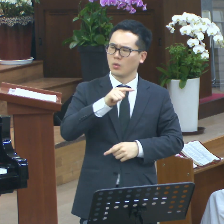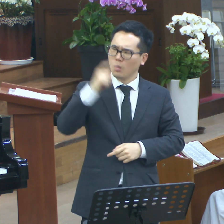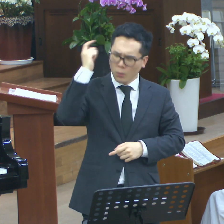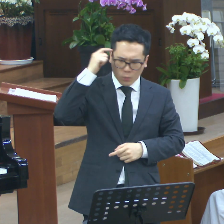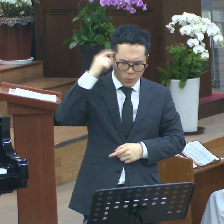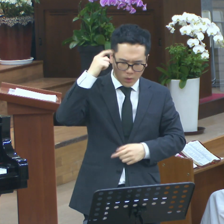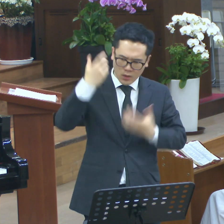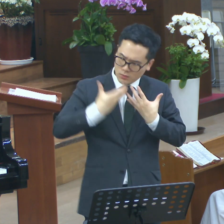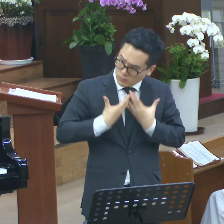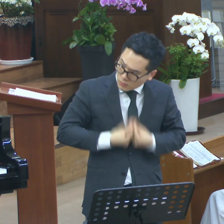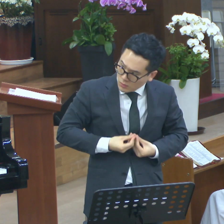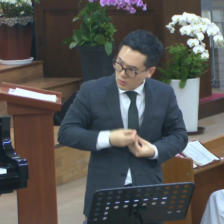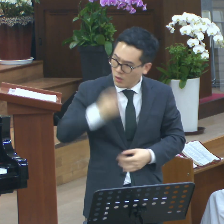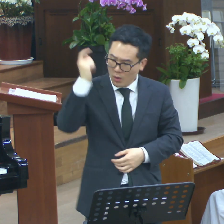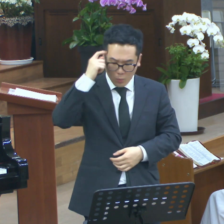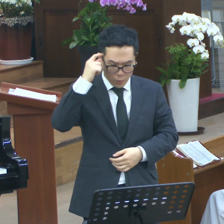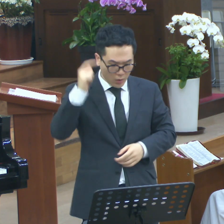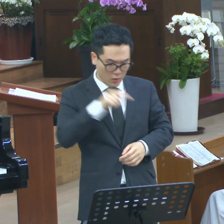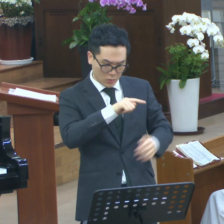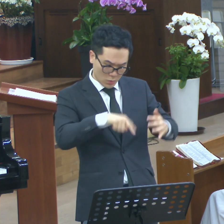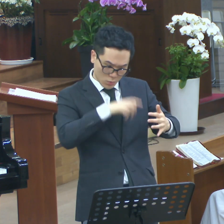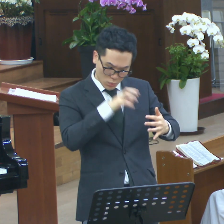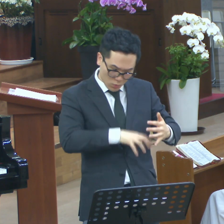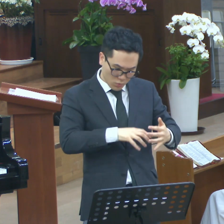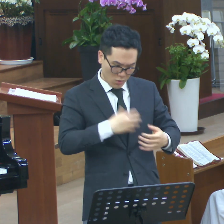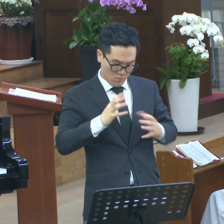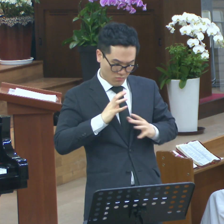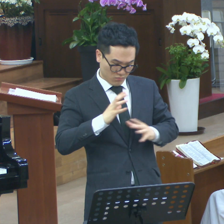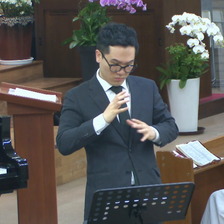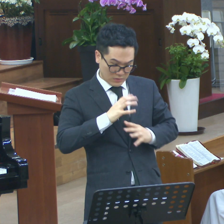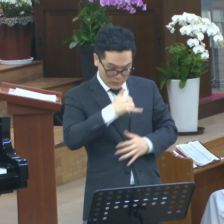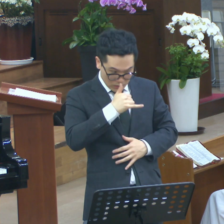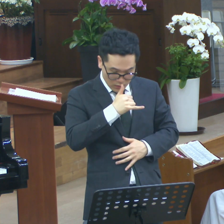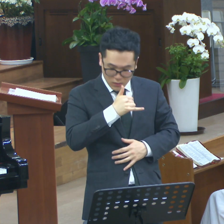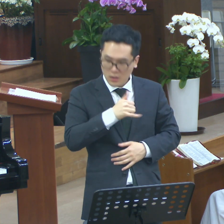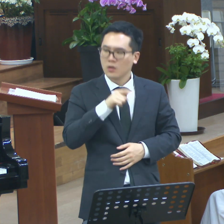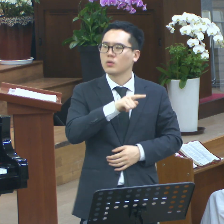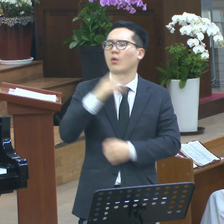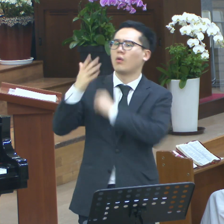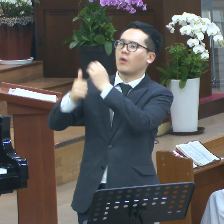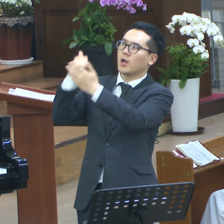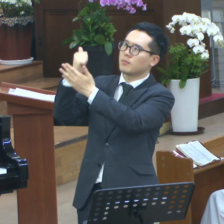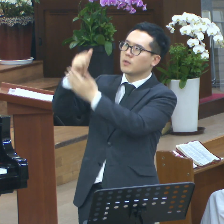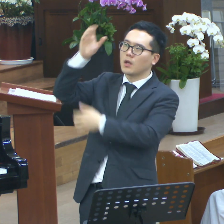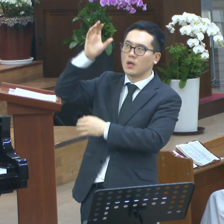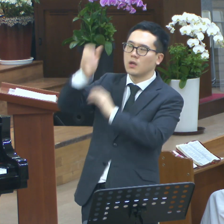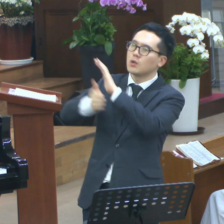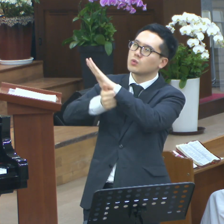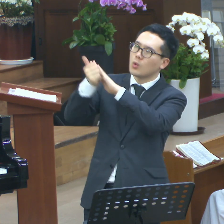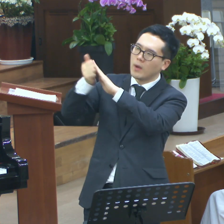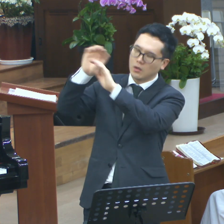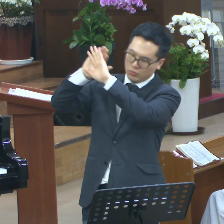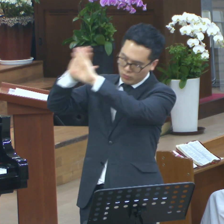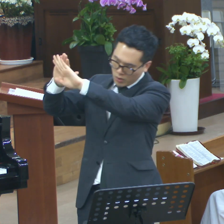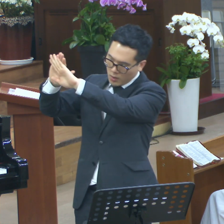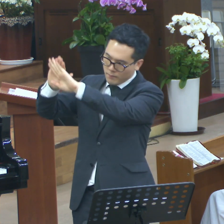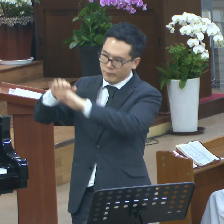낙심하며 어찌하여 내 속에서 불안해하는가. 너는 하나님께 소망을 두라. 그가 나타나 도우심으로